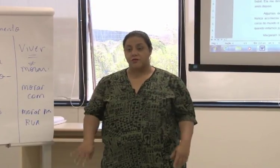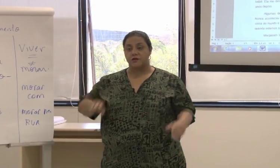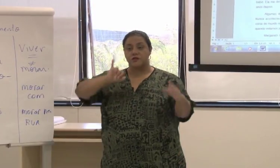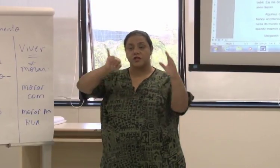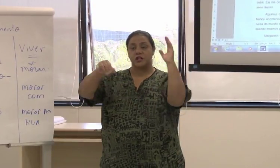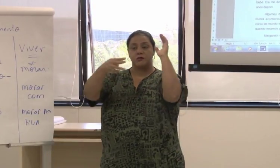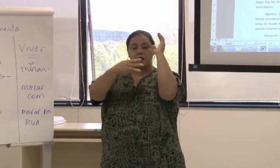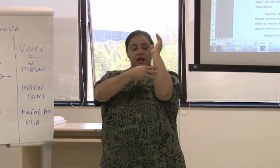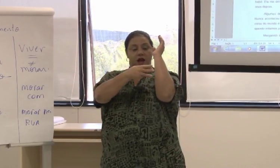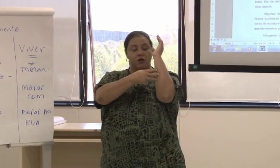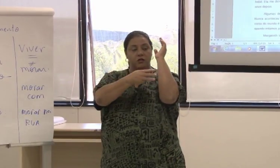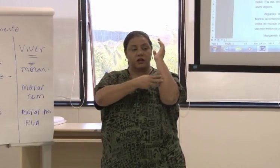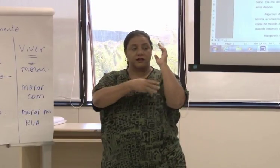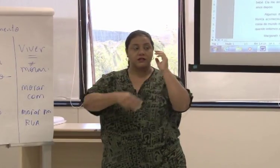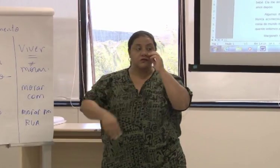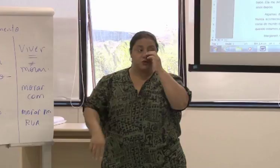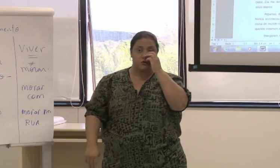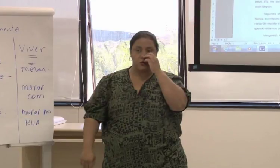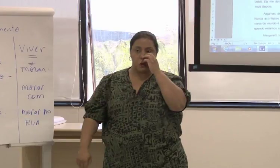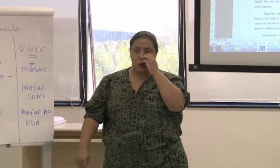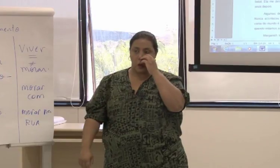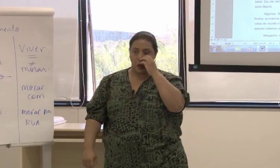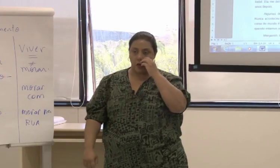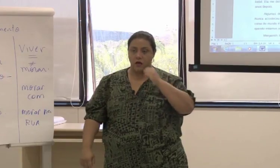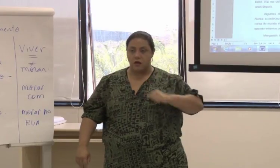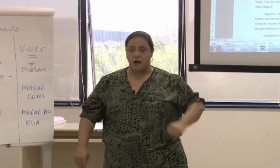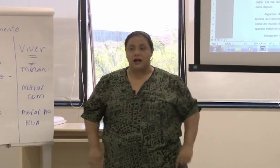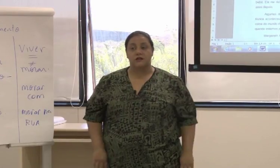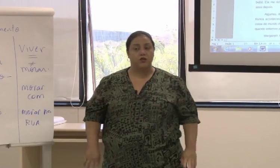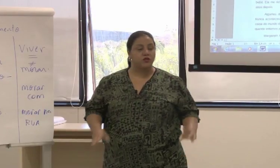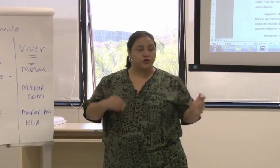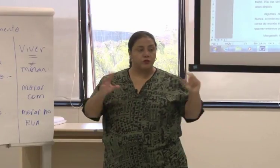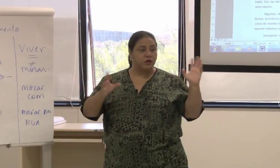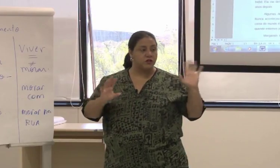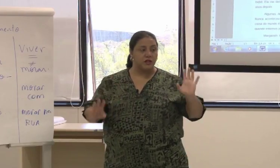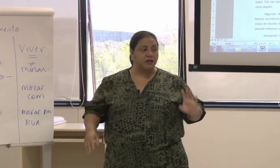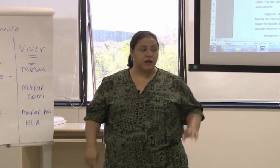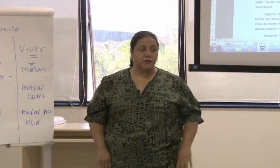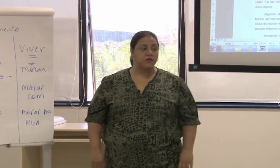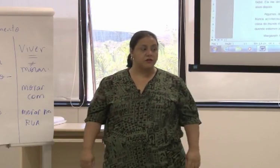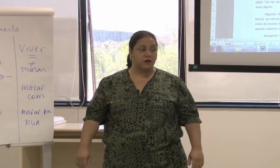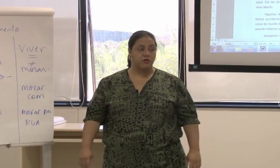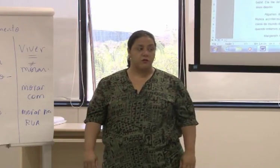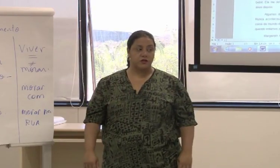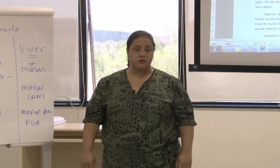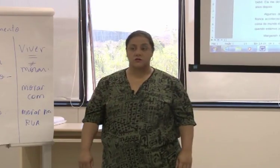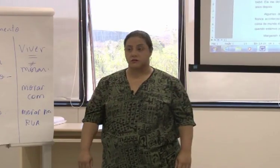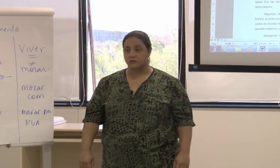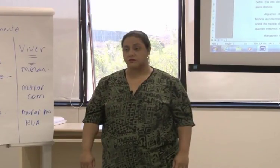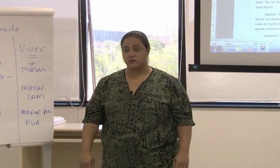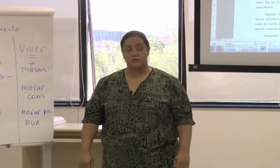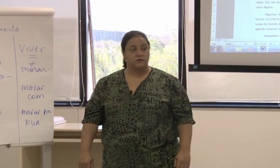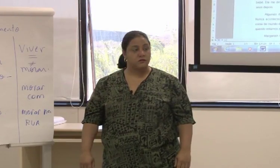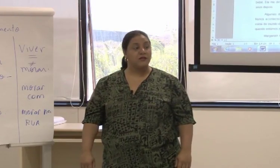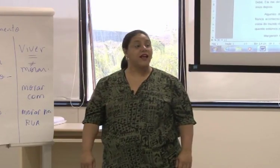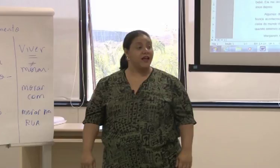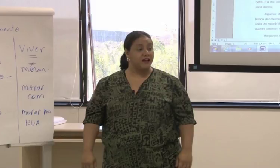isso que o Jardim Mangueiral tem 300 surdos. Lá as reuniões de condomínio já tem intérprete automático.